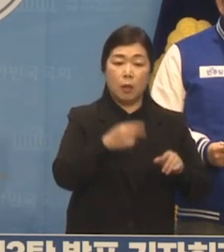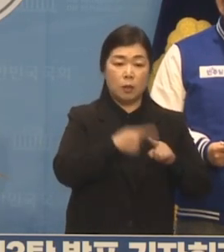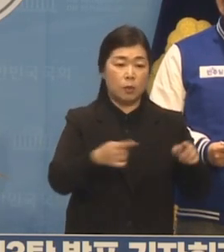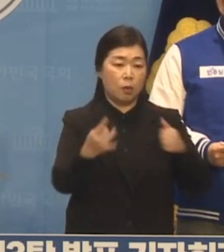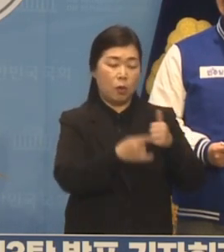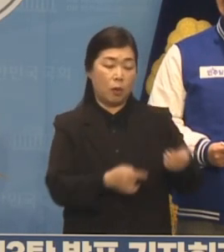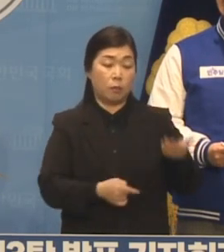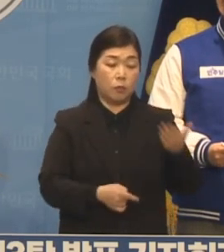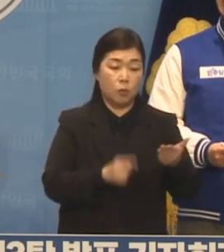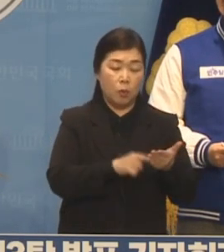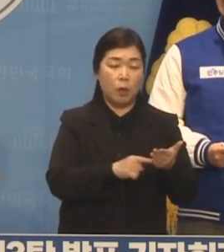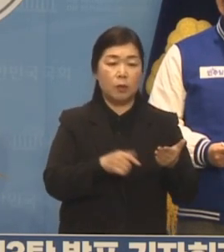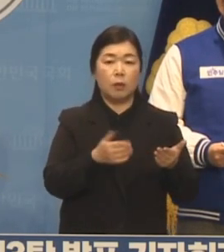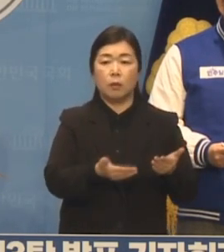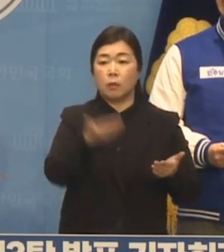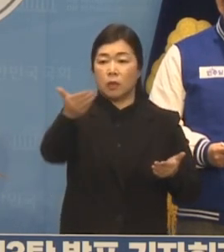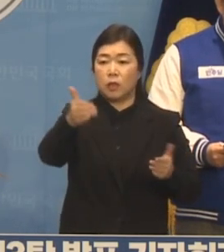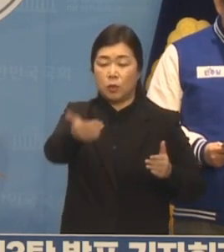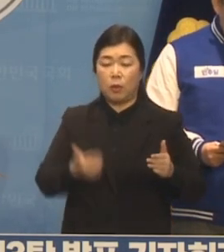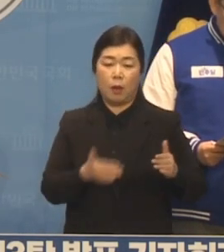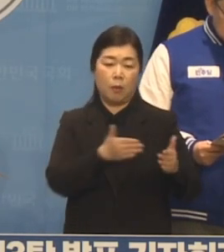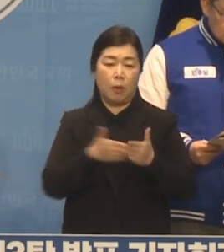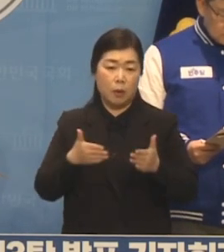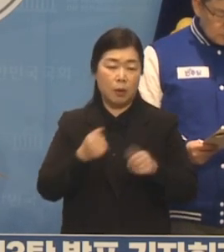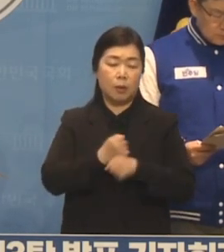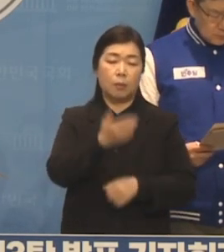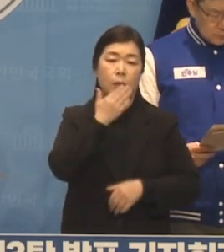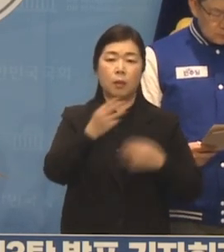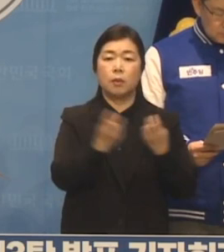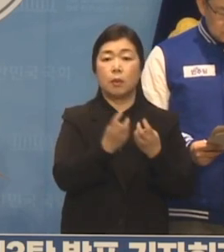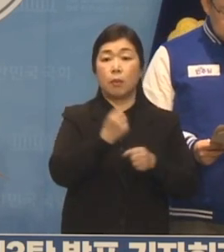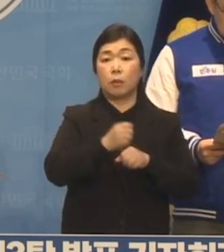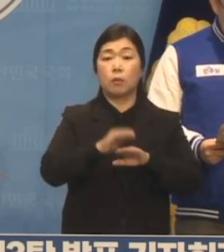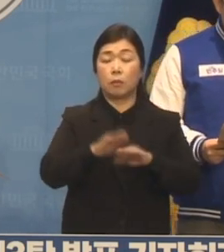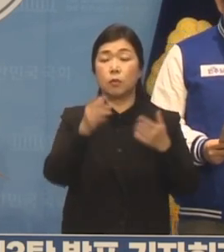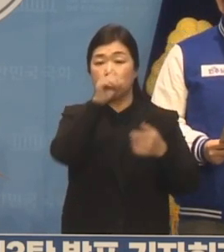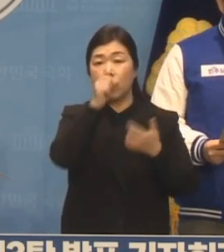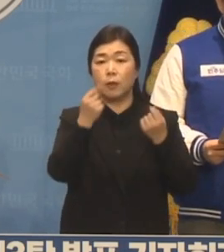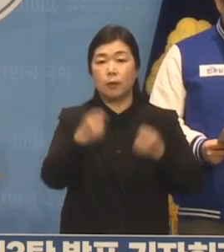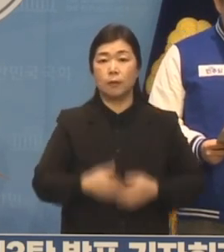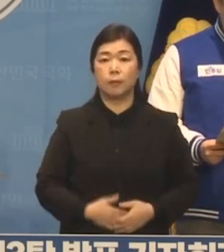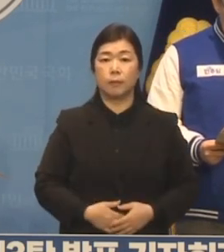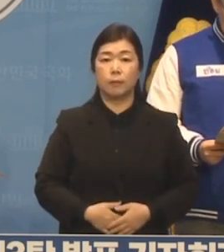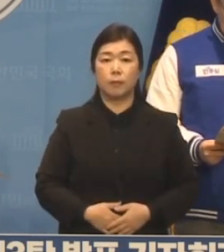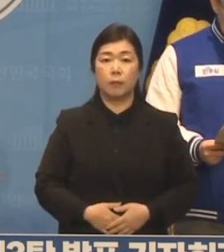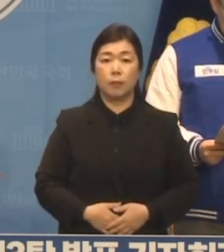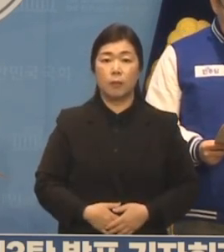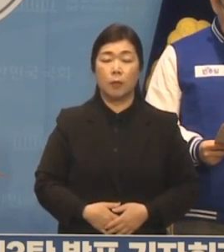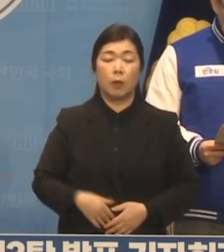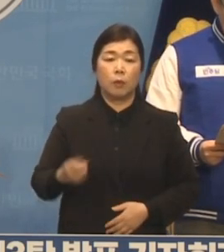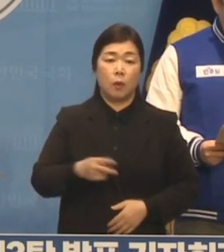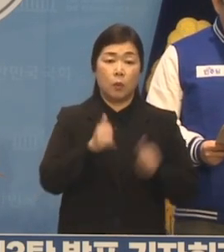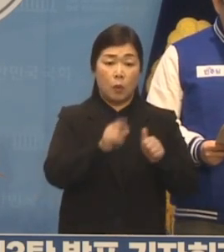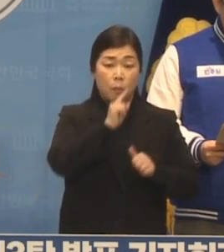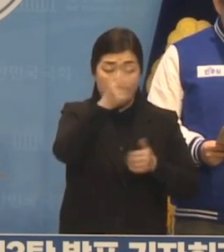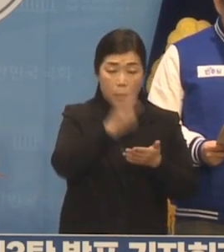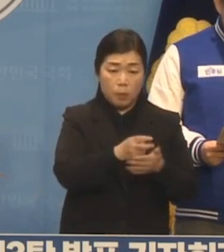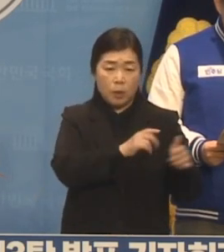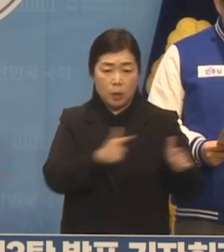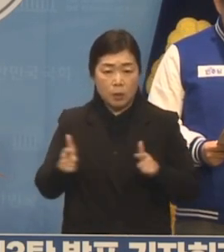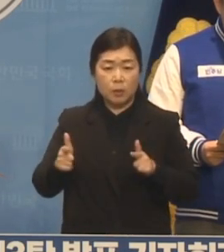전에 각하 처리할 수 있도록 하는 제도를 두도록 하겠습니다. 또 우리나라는 헌법뿐만 아니라 법률에도